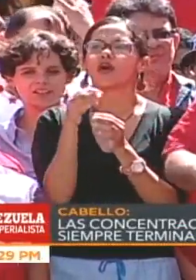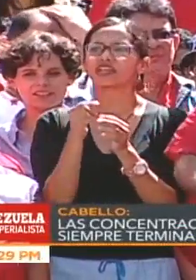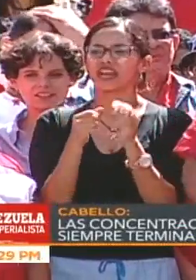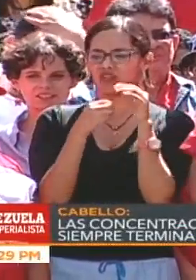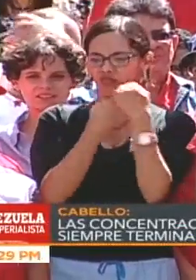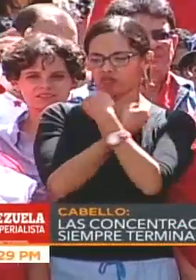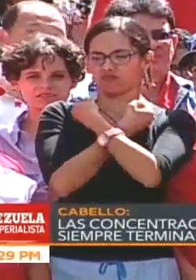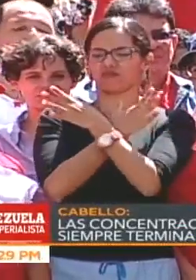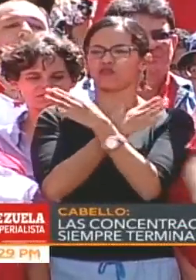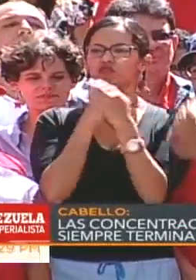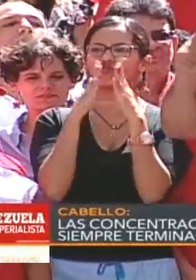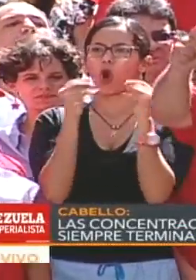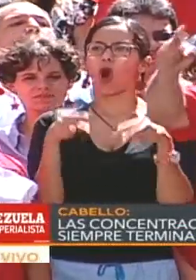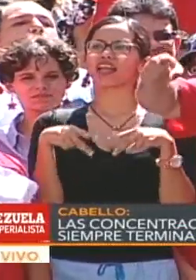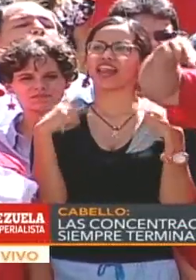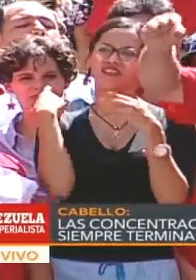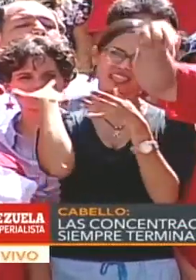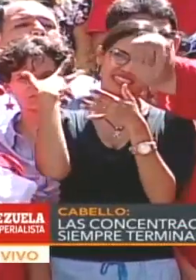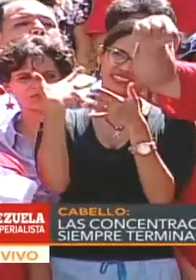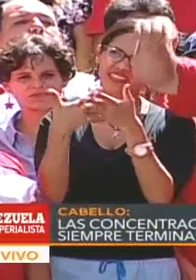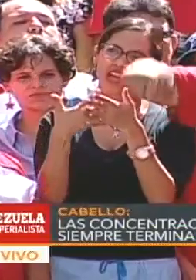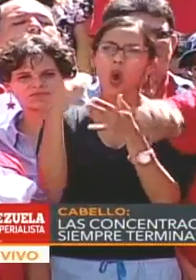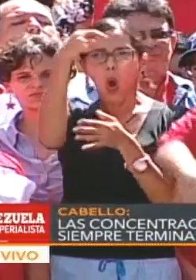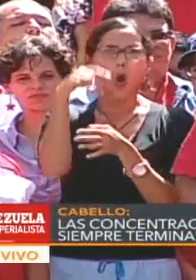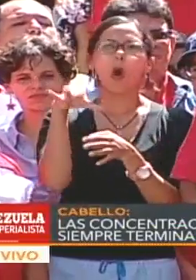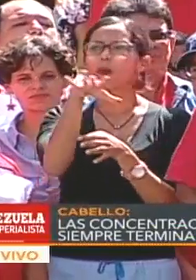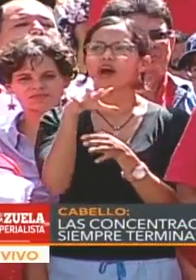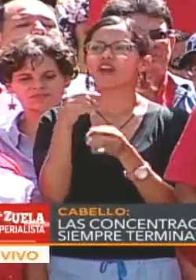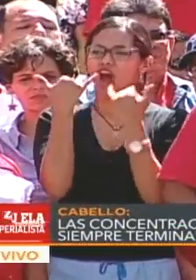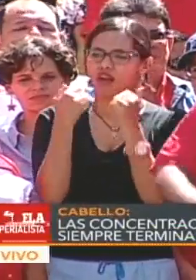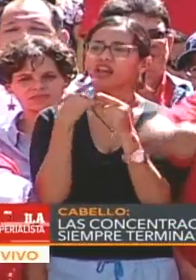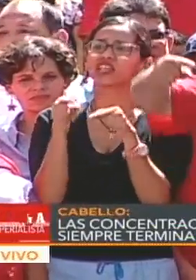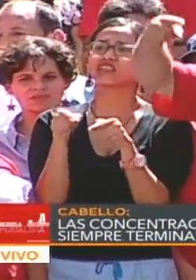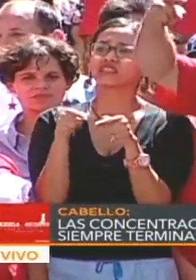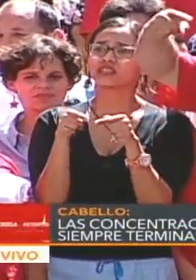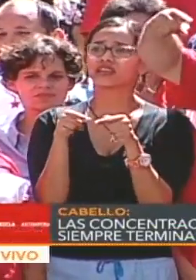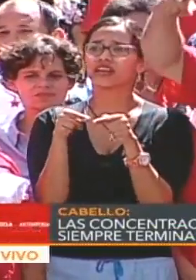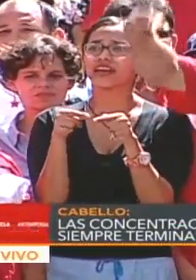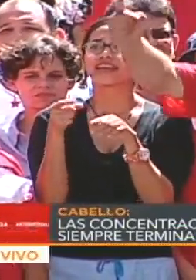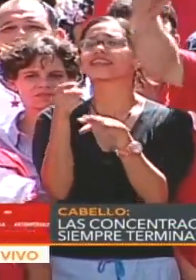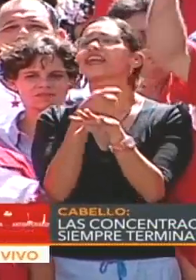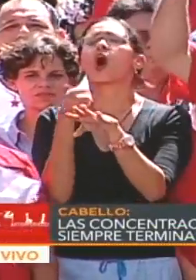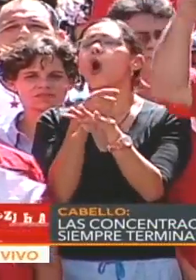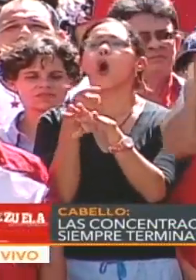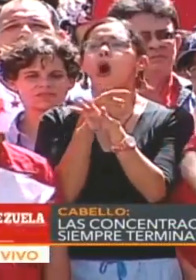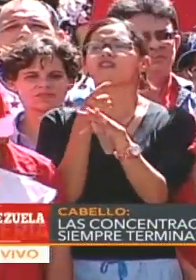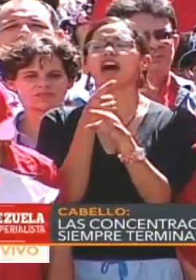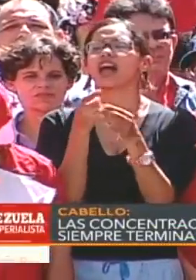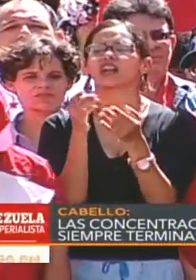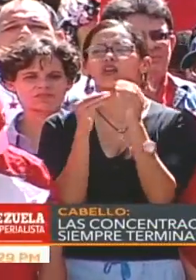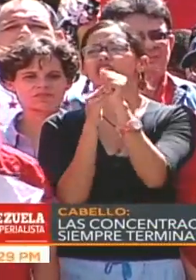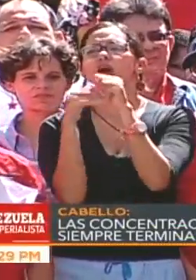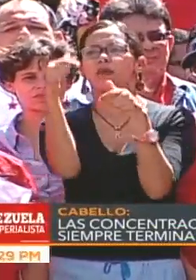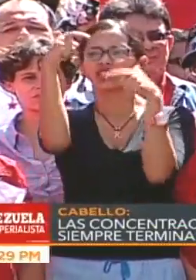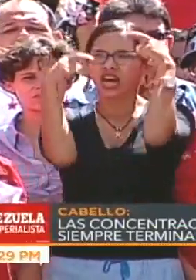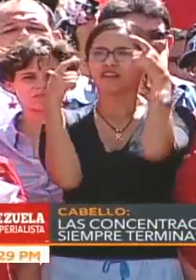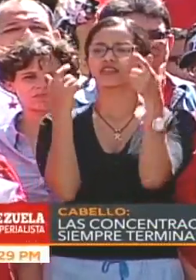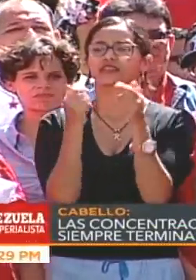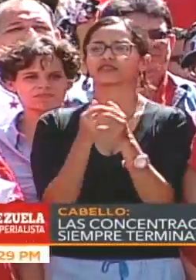toda la vida, contra un pueblo que ellos ahora dicen que de ser gobierno irían por los